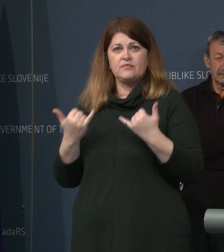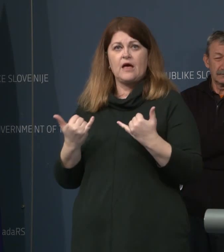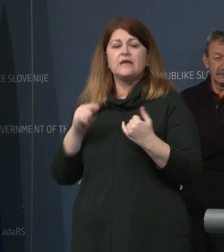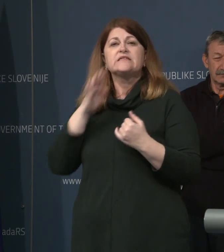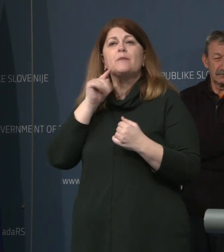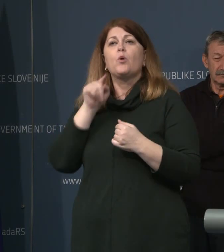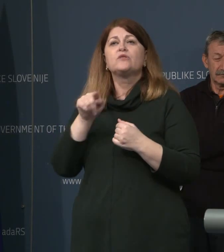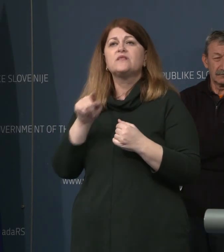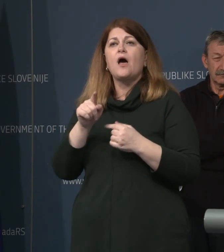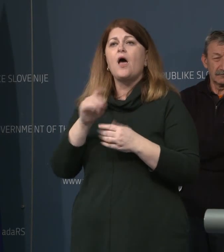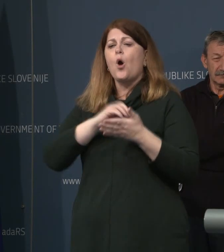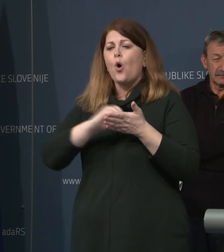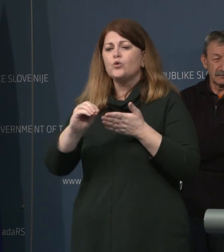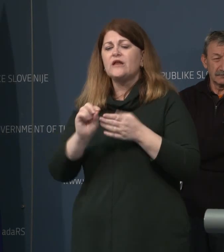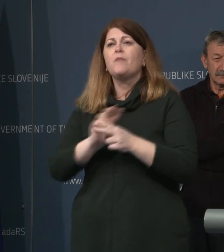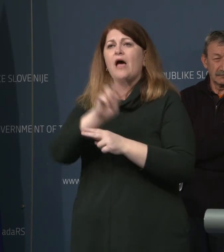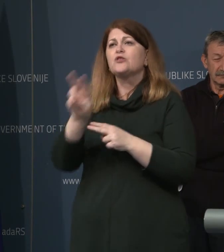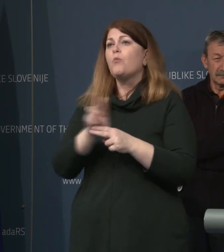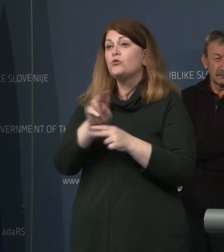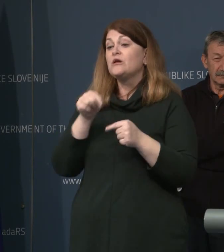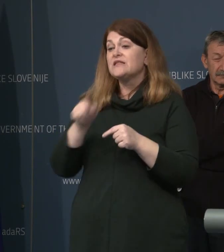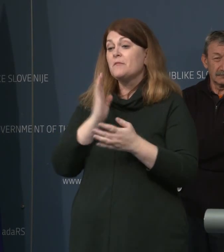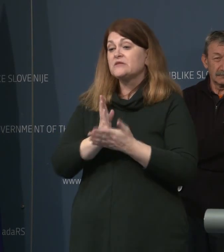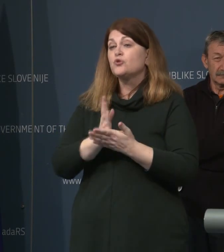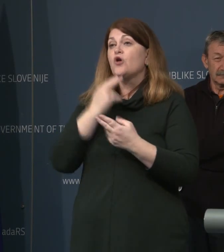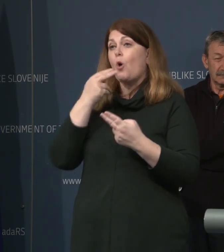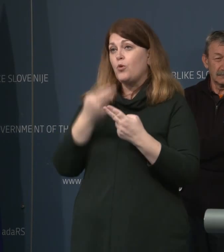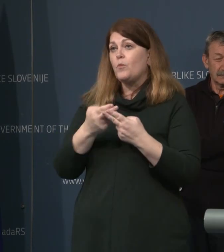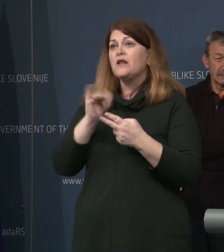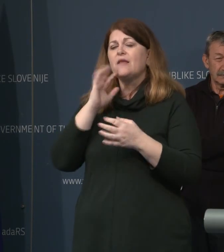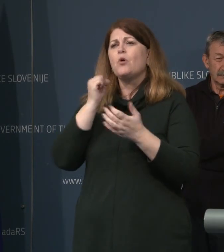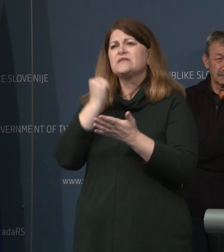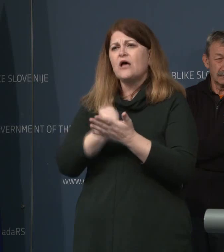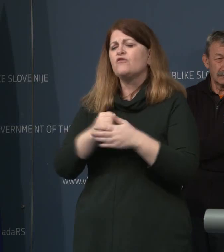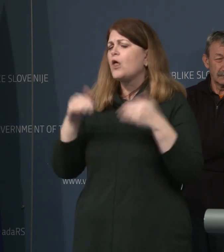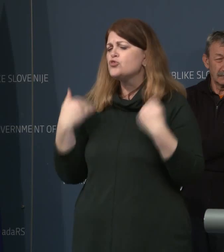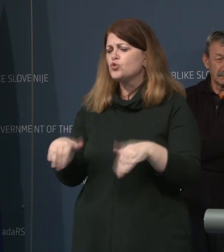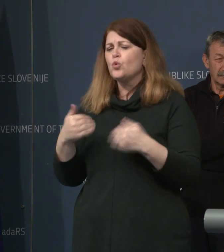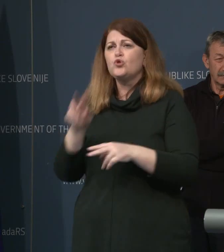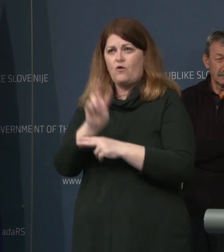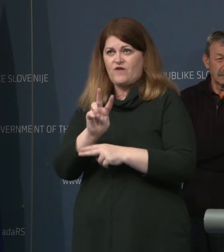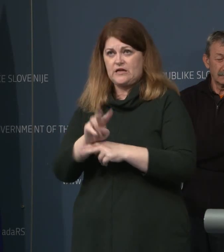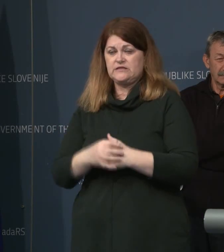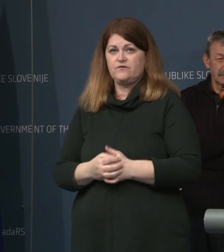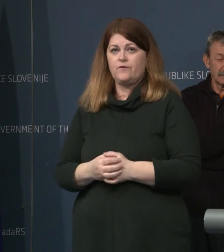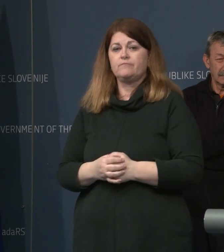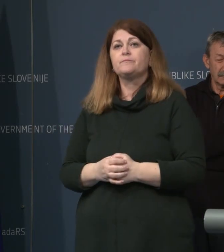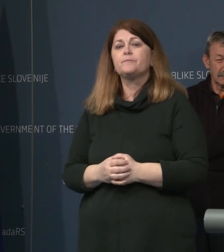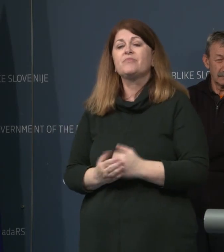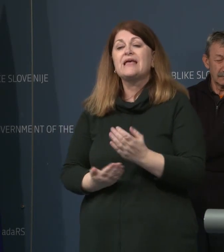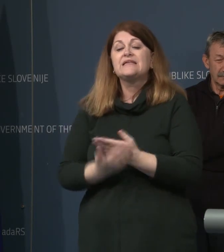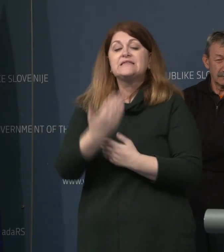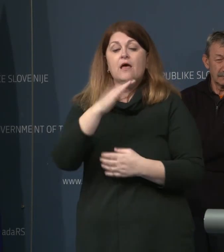se bo ta odredba dopolnila s tem, kar smo tudi obljubili, da bo zagotovljeno nujno varstvo